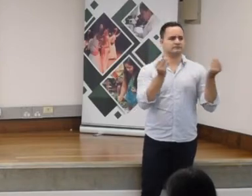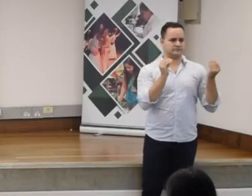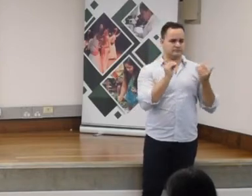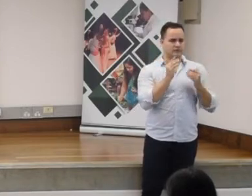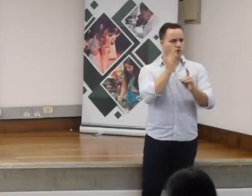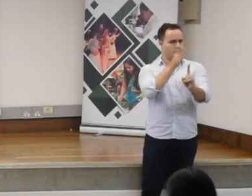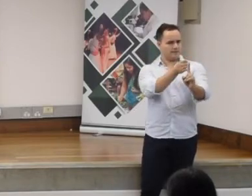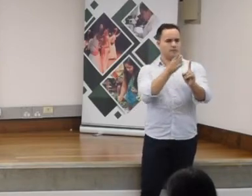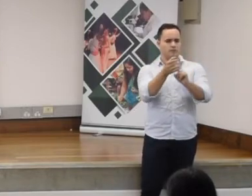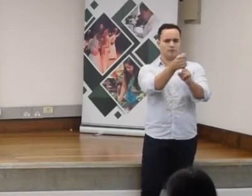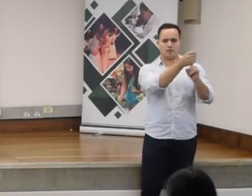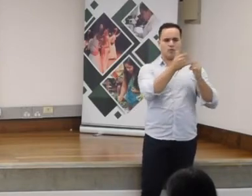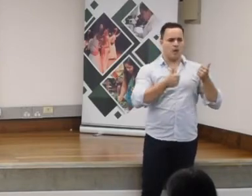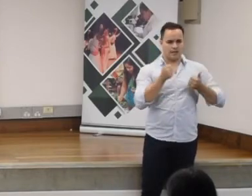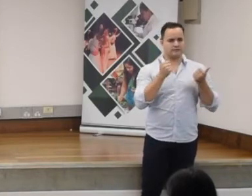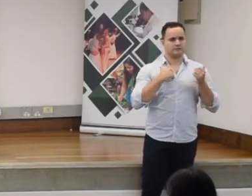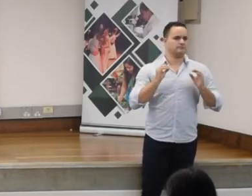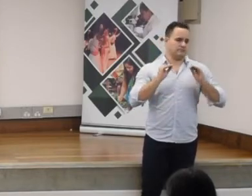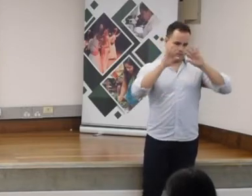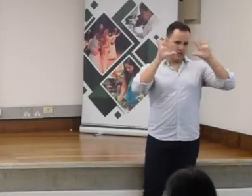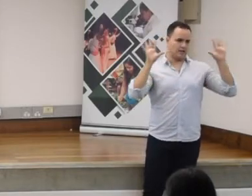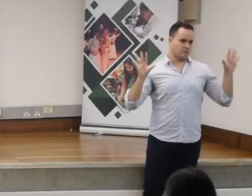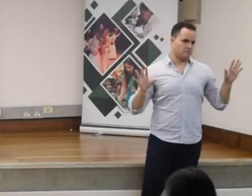Entonces era como eso, y tener